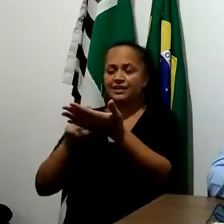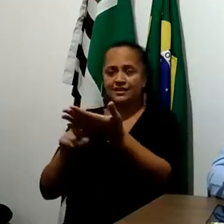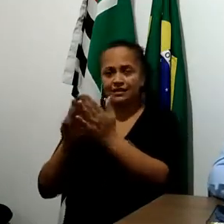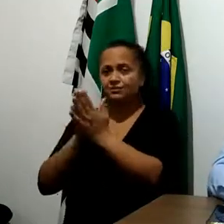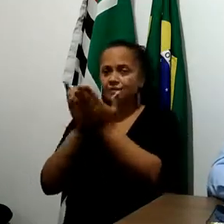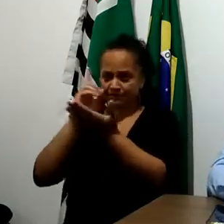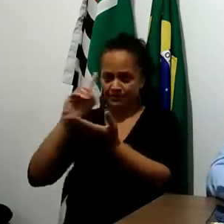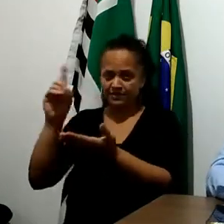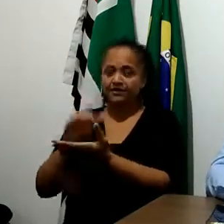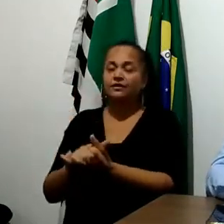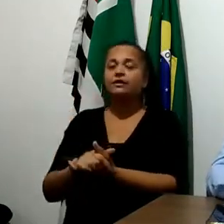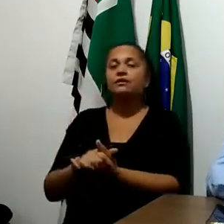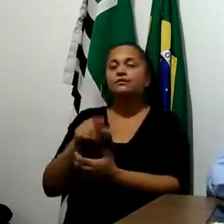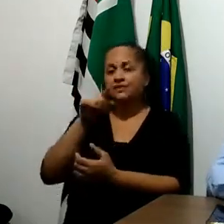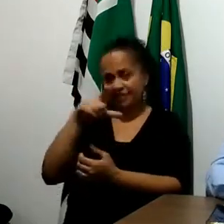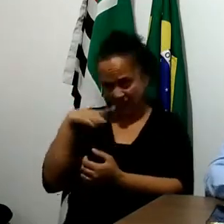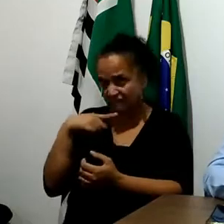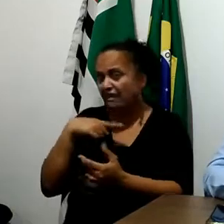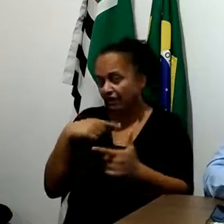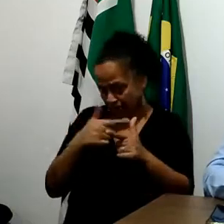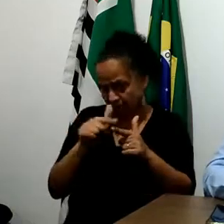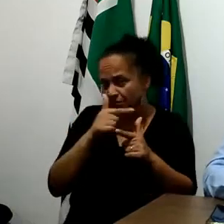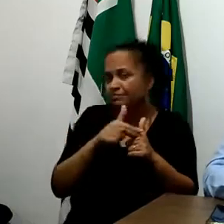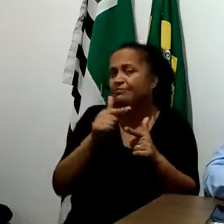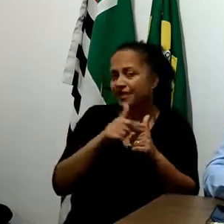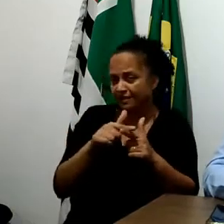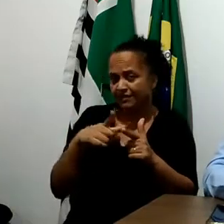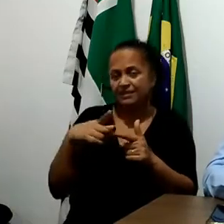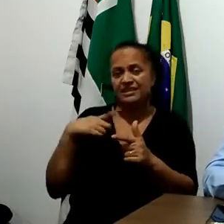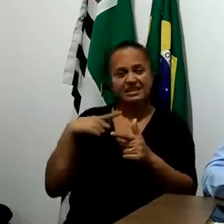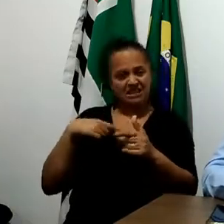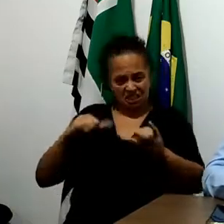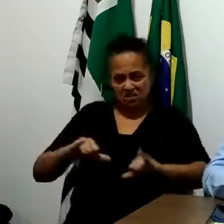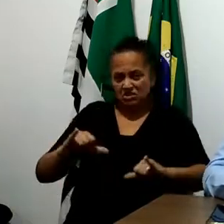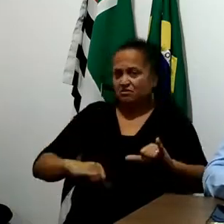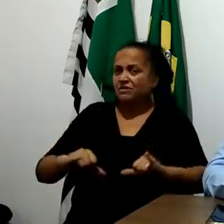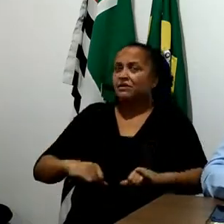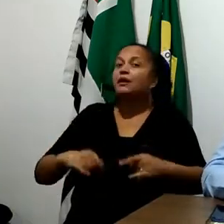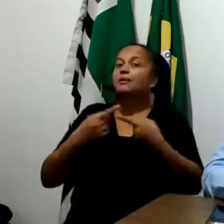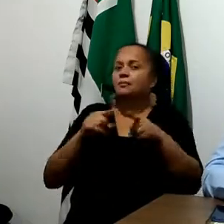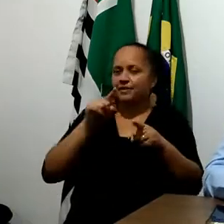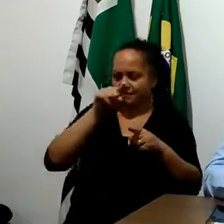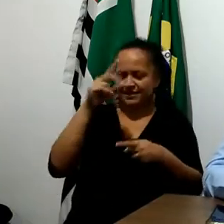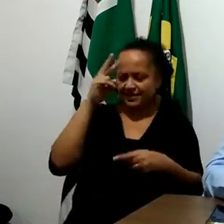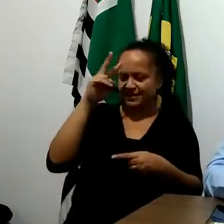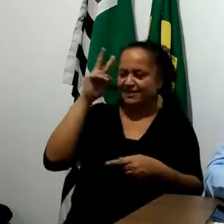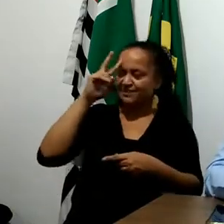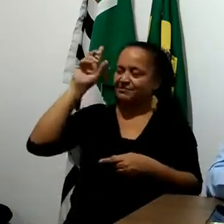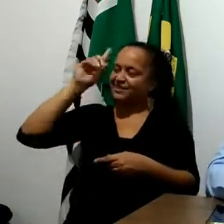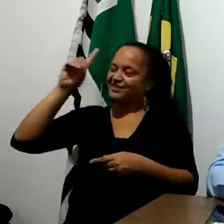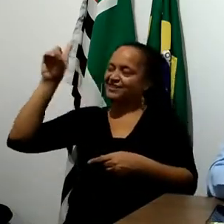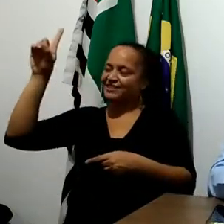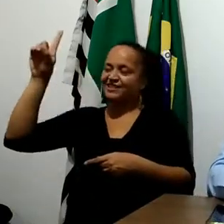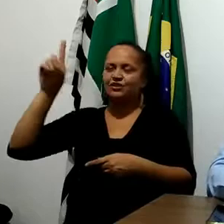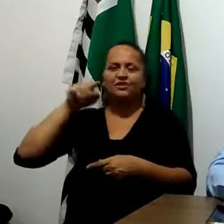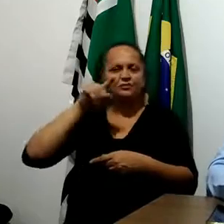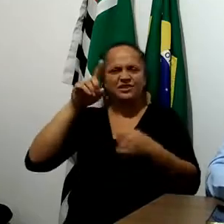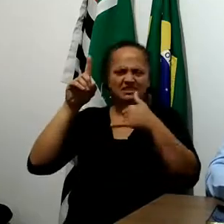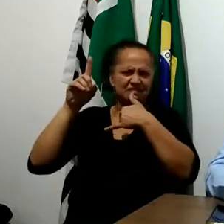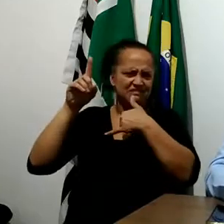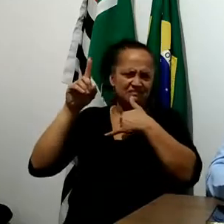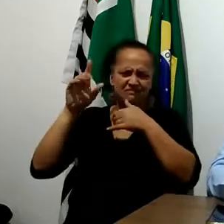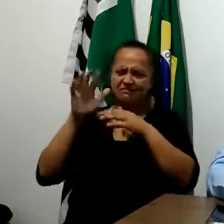as circunstâncias vindo, mesmo os problemas adversos vindo, você não vai desanimar, você não vai parar. Você vai